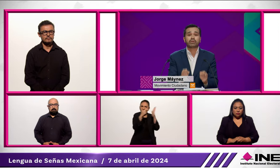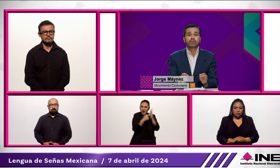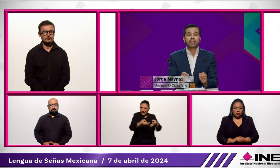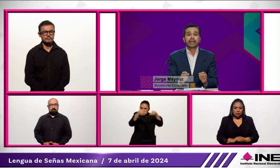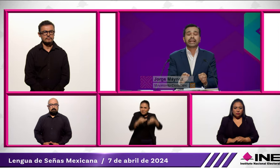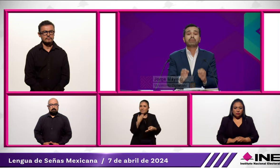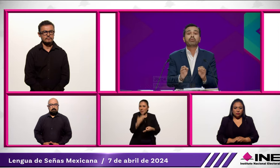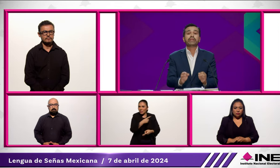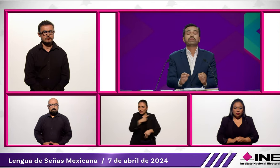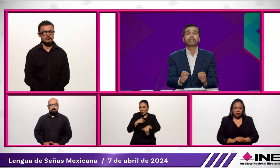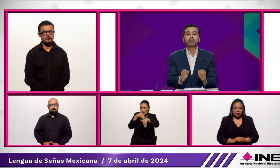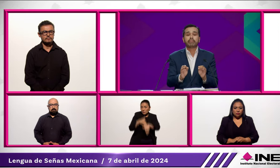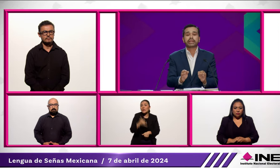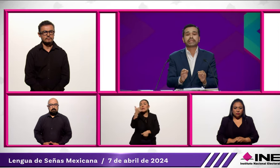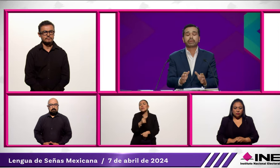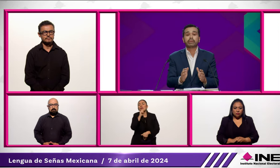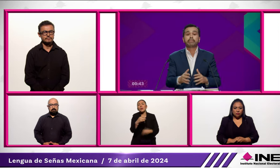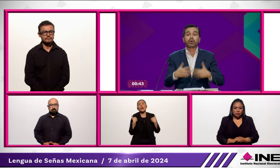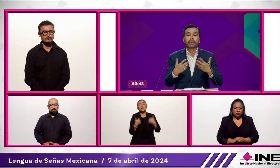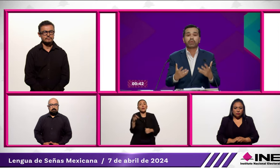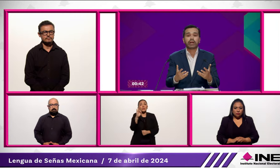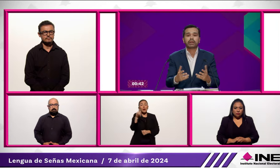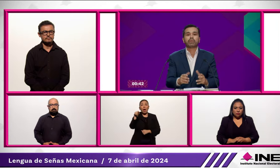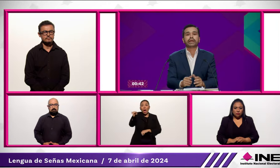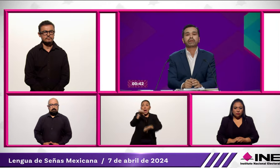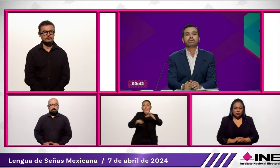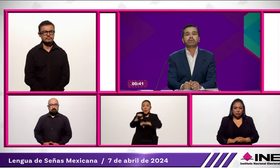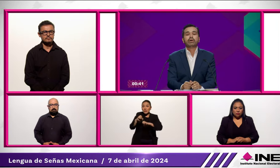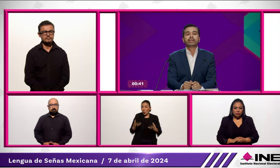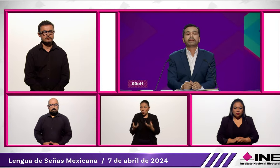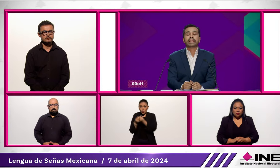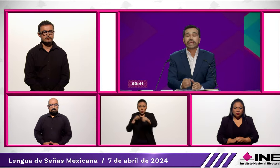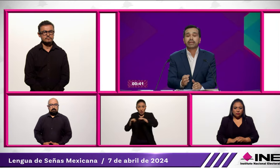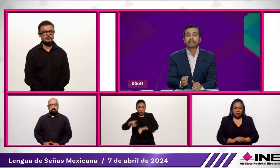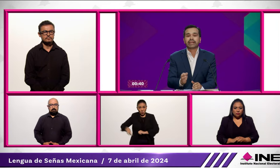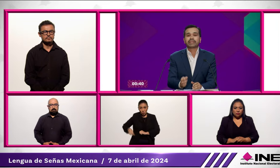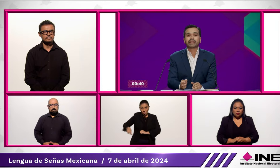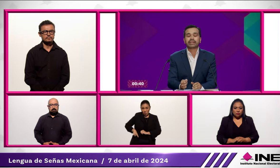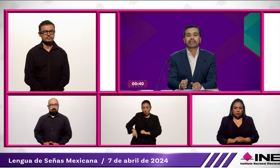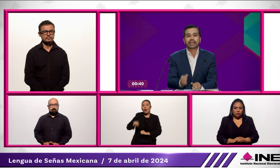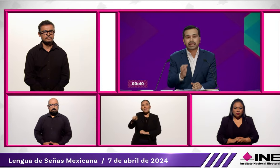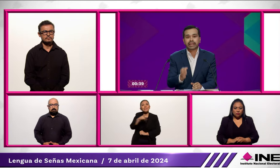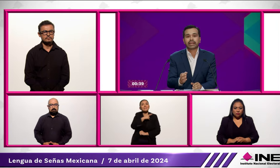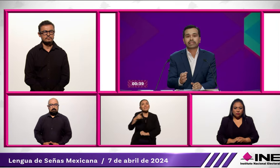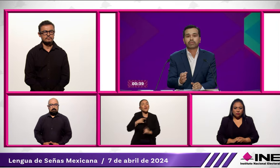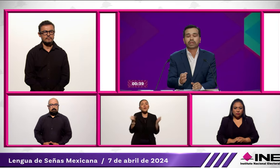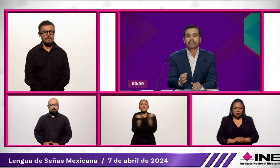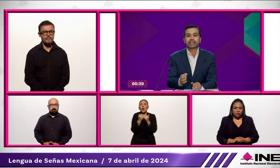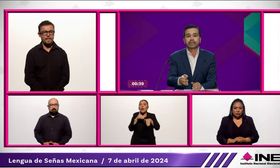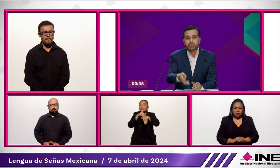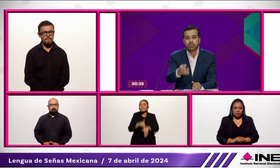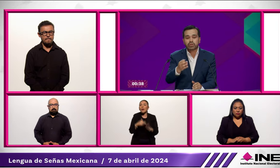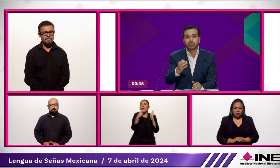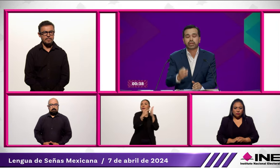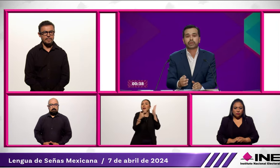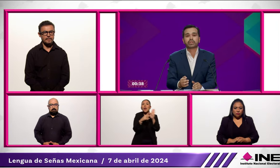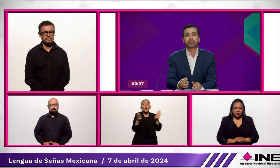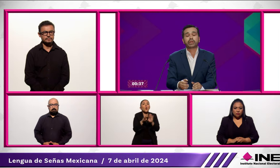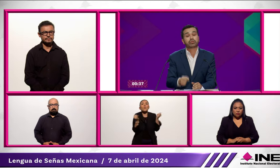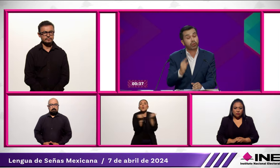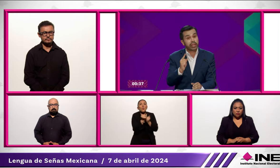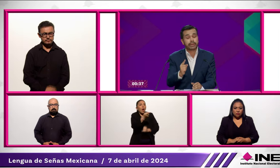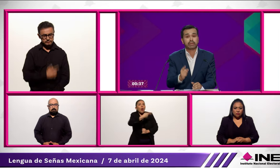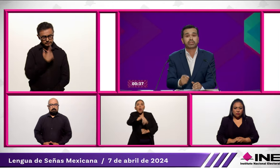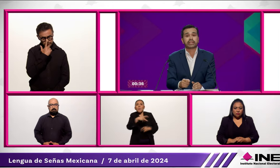entender algo. En el momento en que una empresa se vuelve proveedora del gobierno, debería de pasar a tener las reglas con las que tenemos los